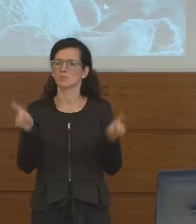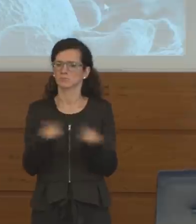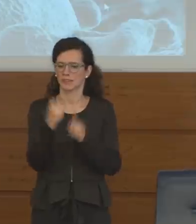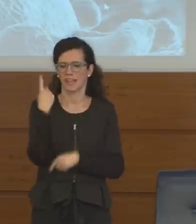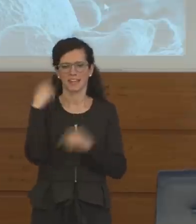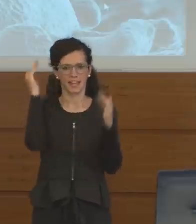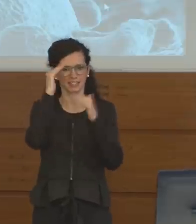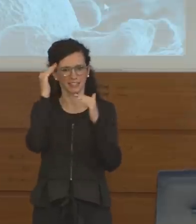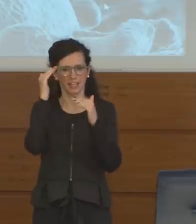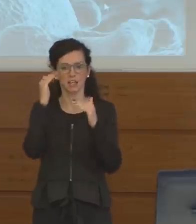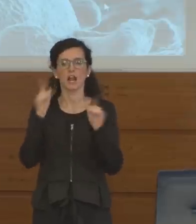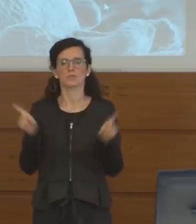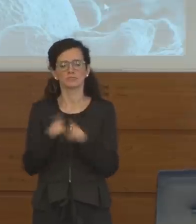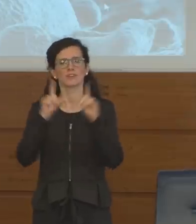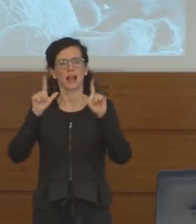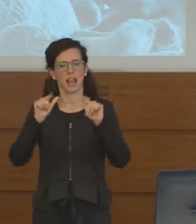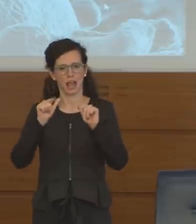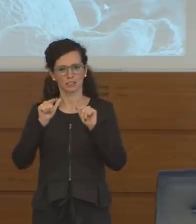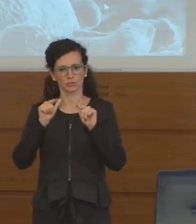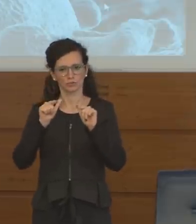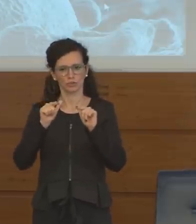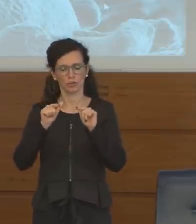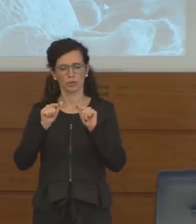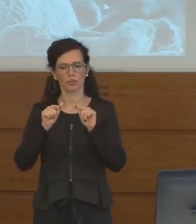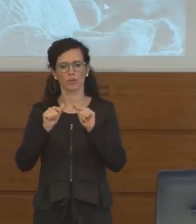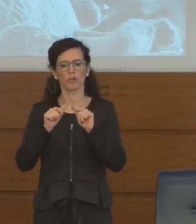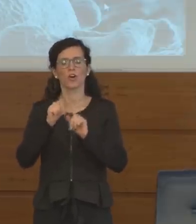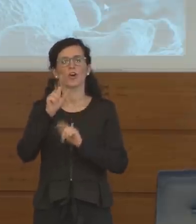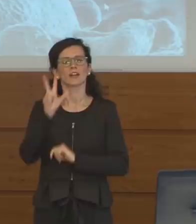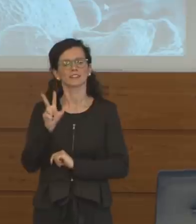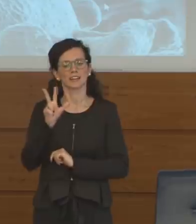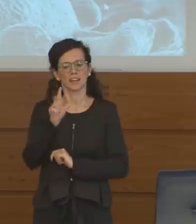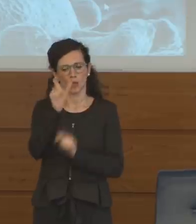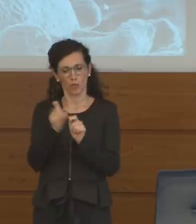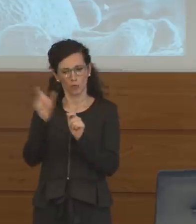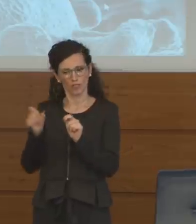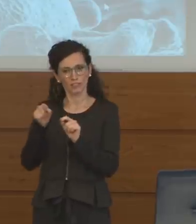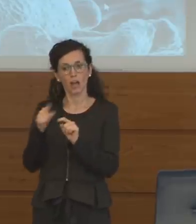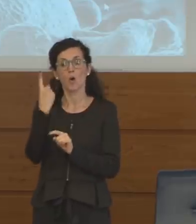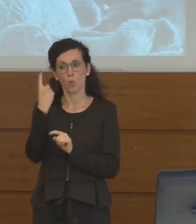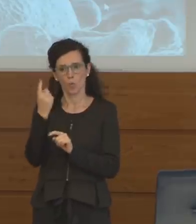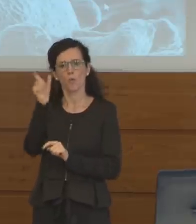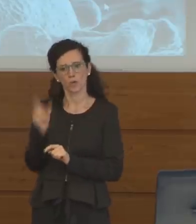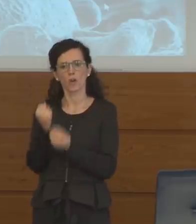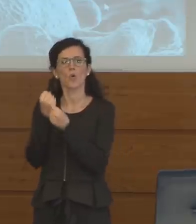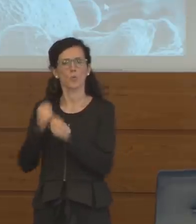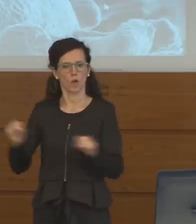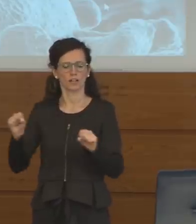per il Lazio, 3 unità di cui una guarita,